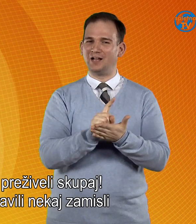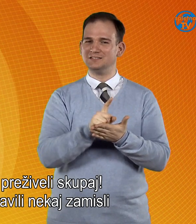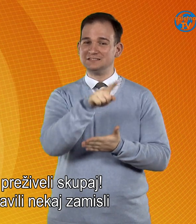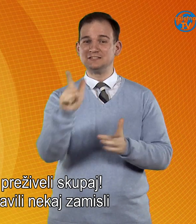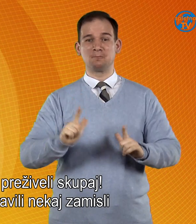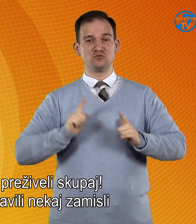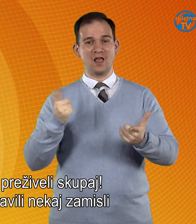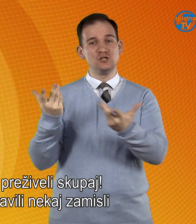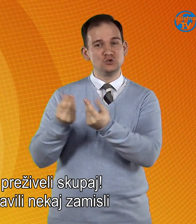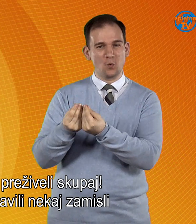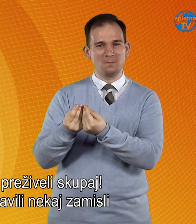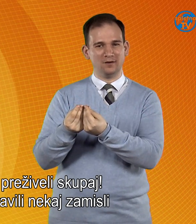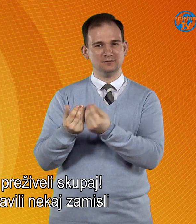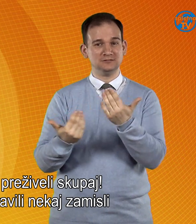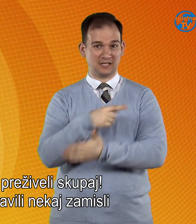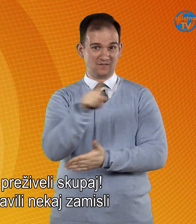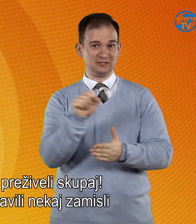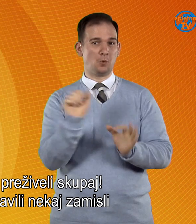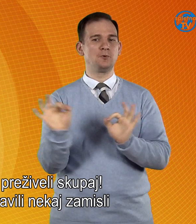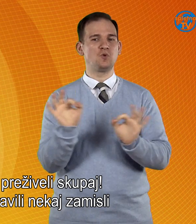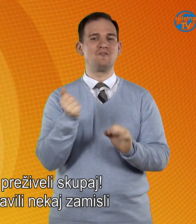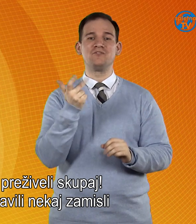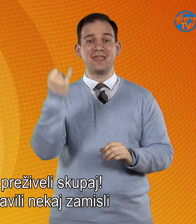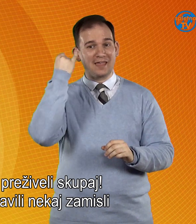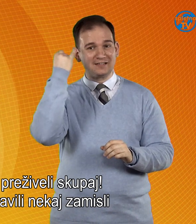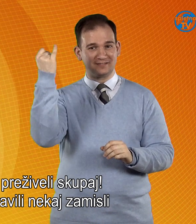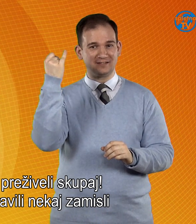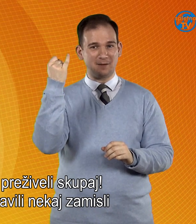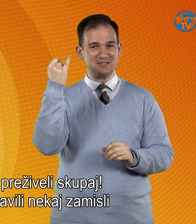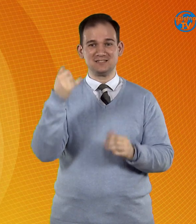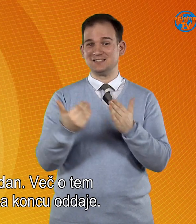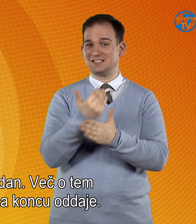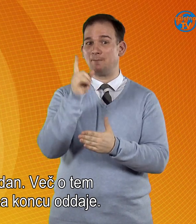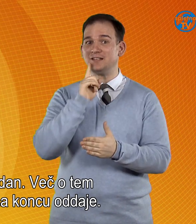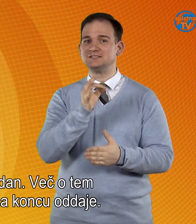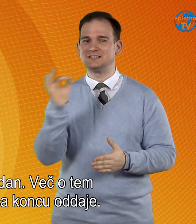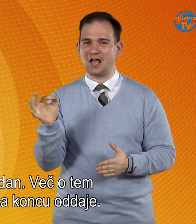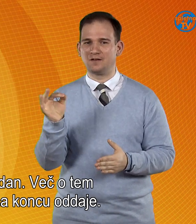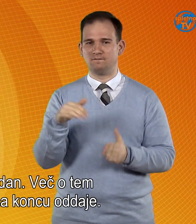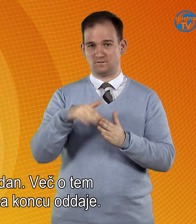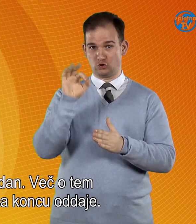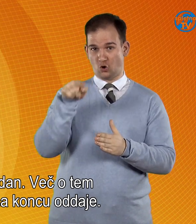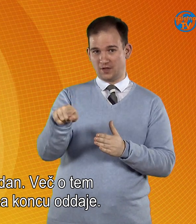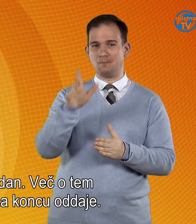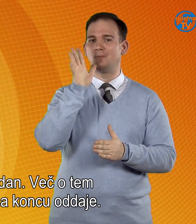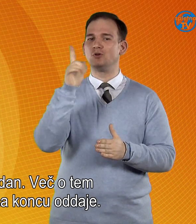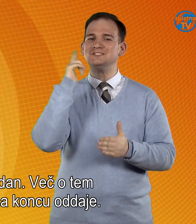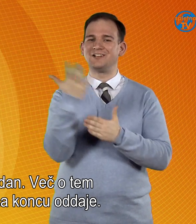starih časov, ki ste jih preživeli skupaj. Za vas smo pripravili nekaj zamisli za materinski dan. Več o tem boste izvedeli